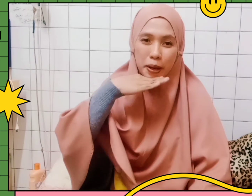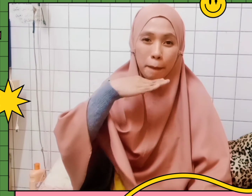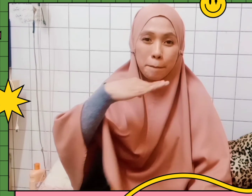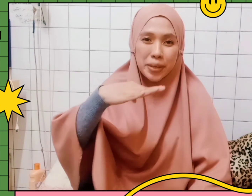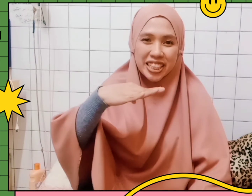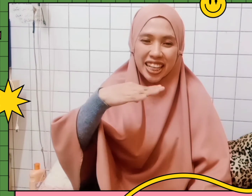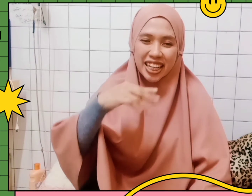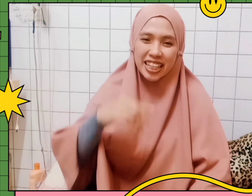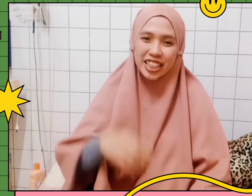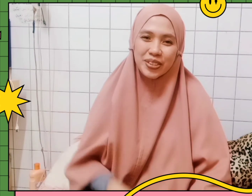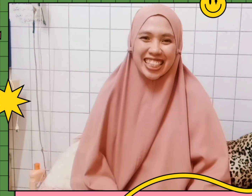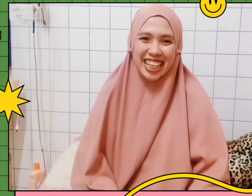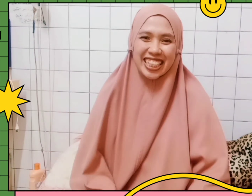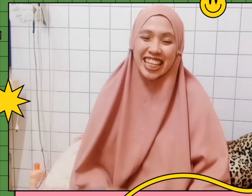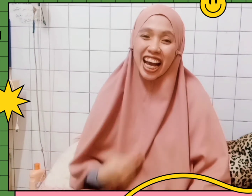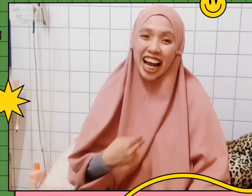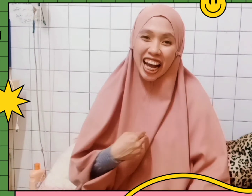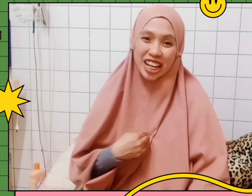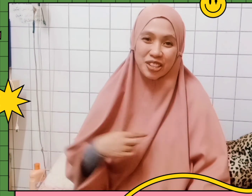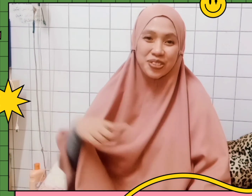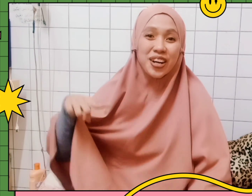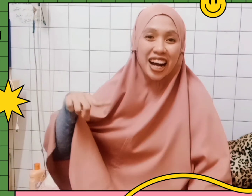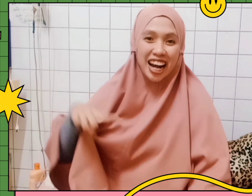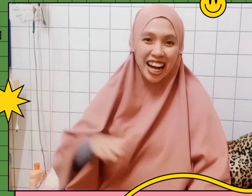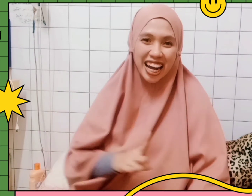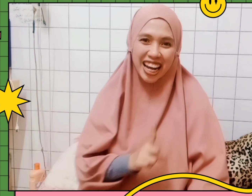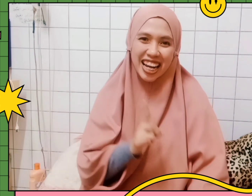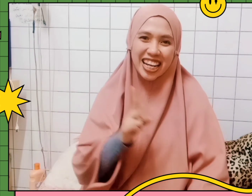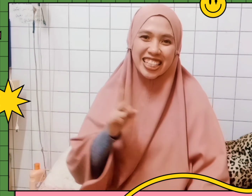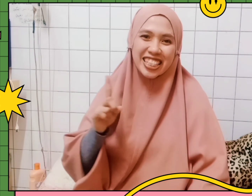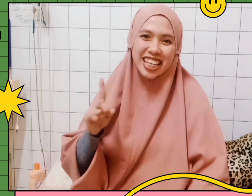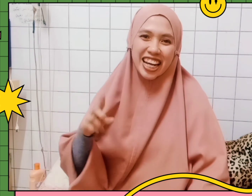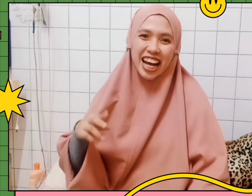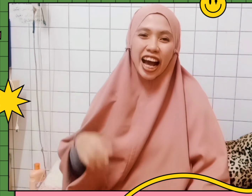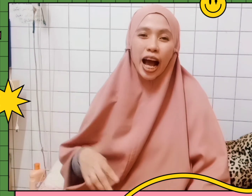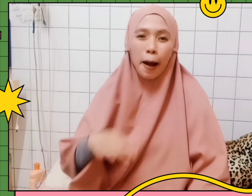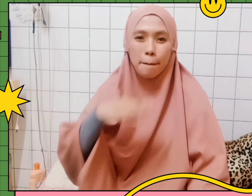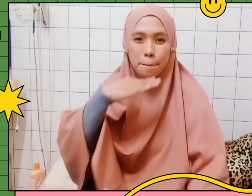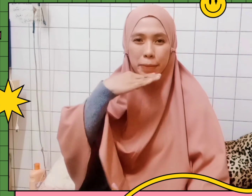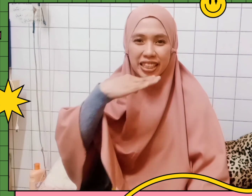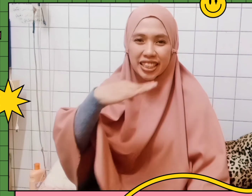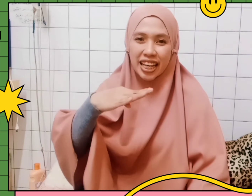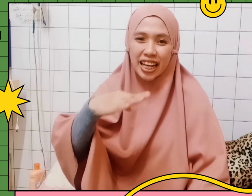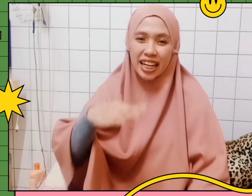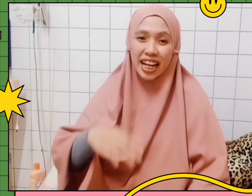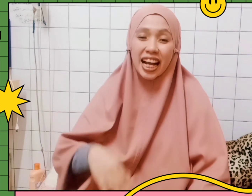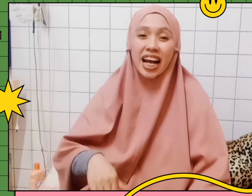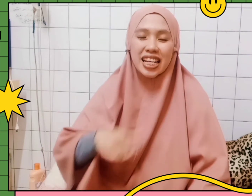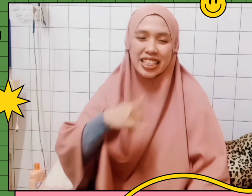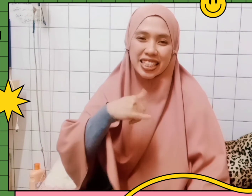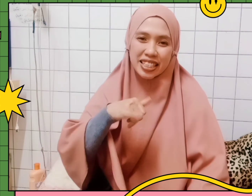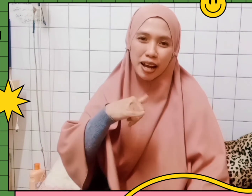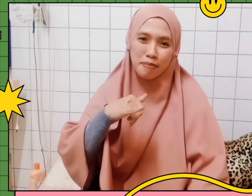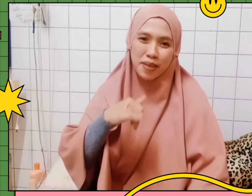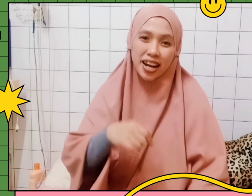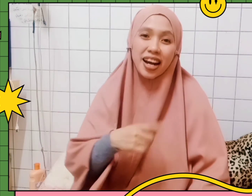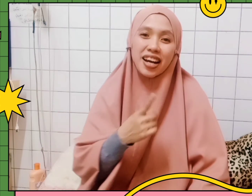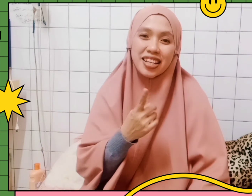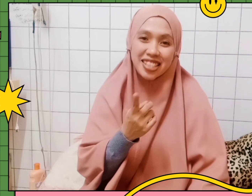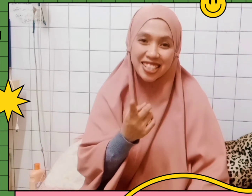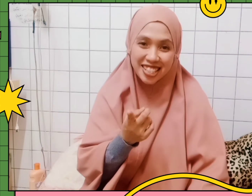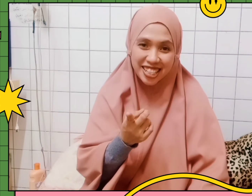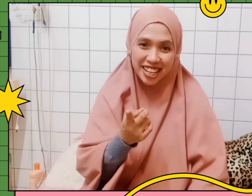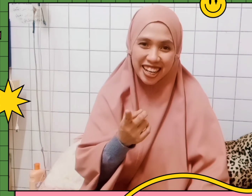gini. Bicara gitu. Jadi aku hanya bicara